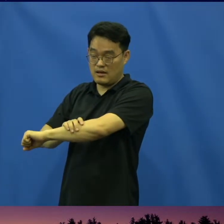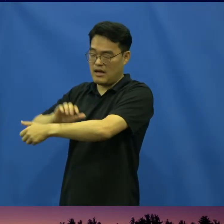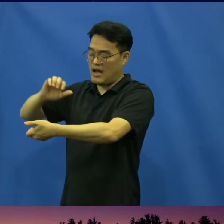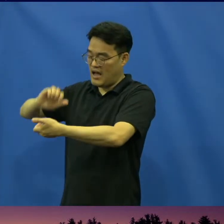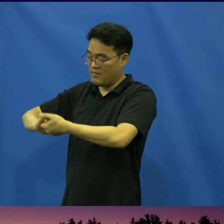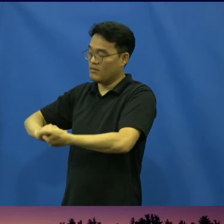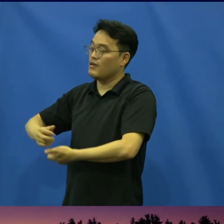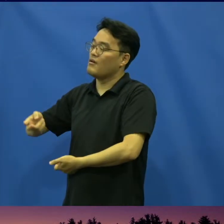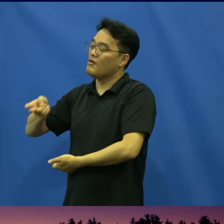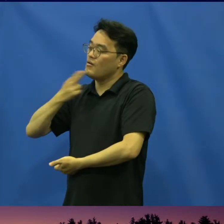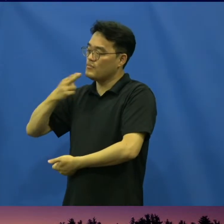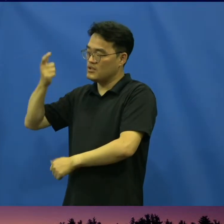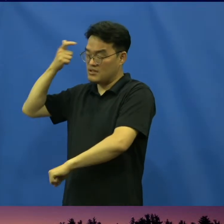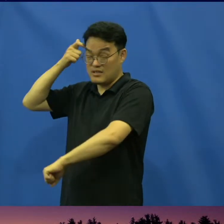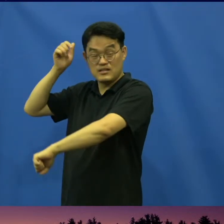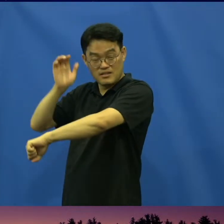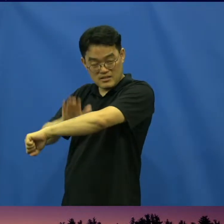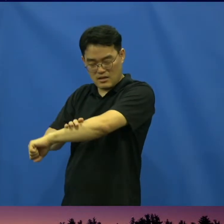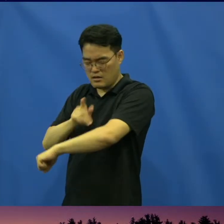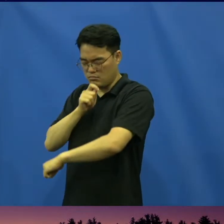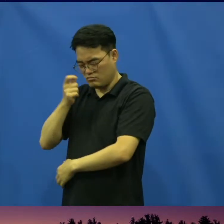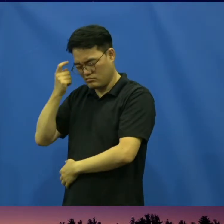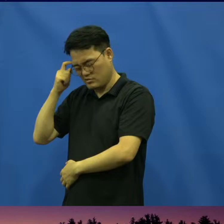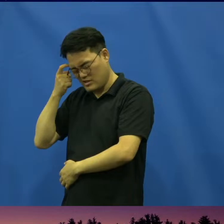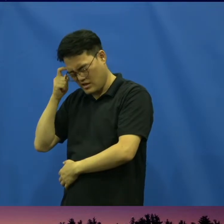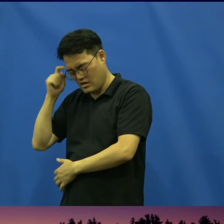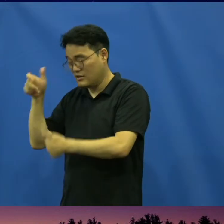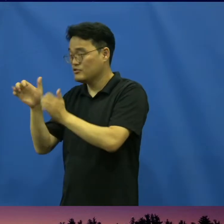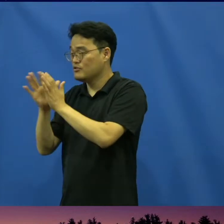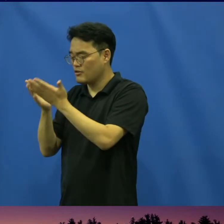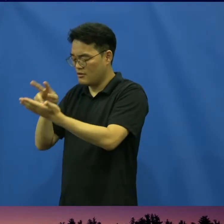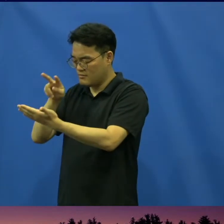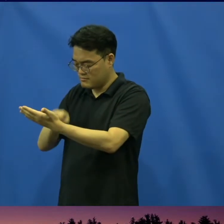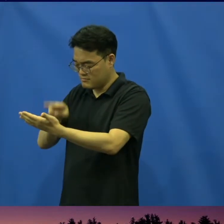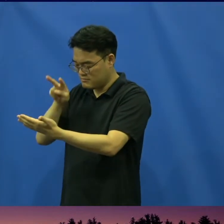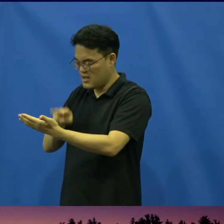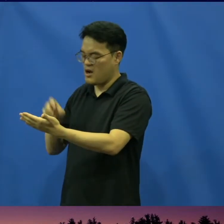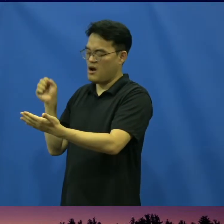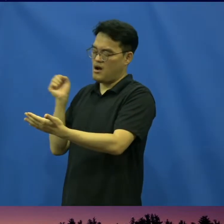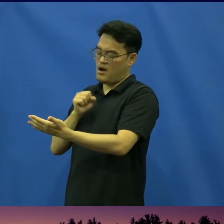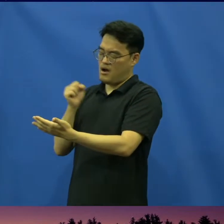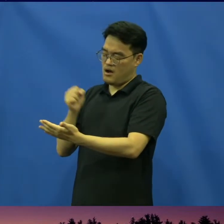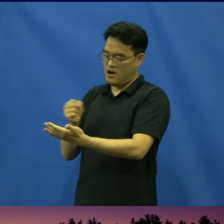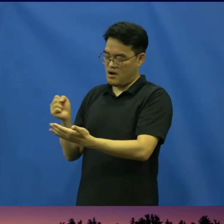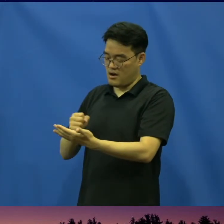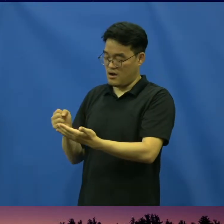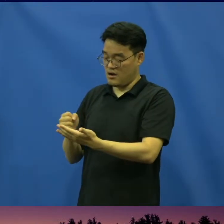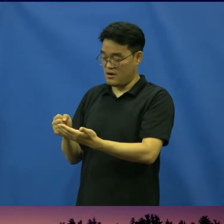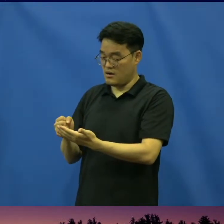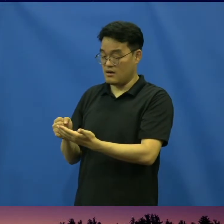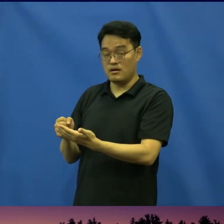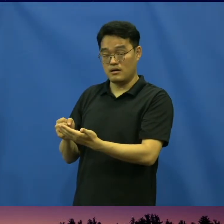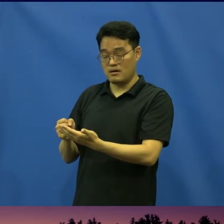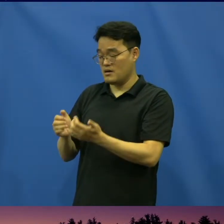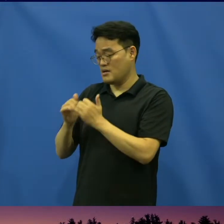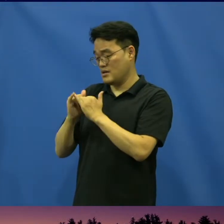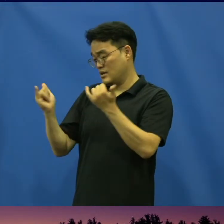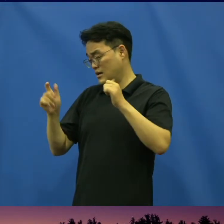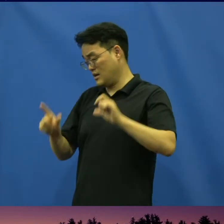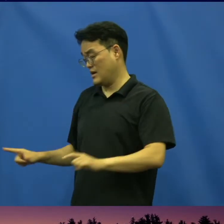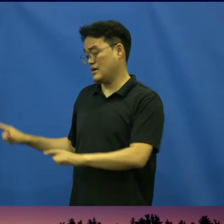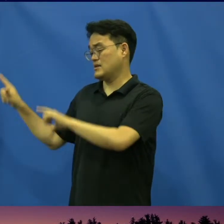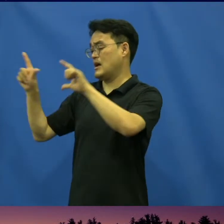그래서 성경을 보고 묵상하다 보면 핵심을 보는 지혜를 얻게 돼요. 핵심, 주제 파악을 하는 것, 본질을 깨닫는.